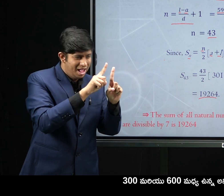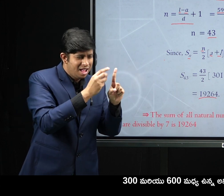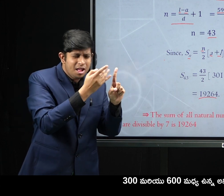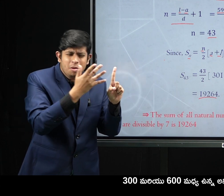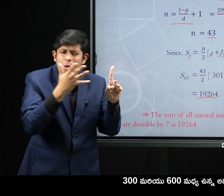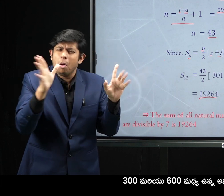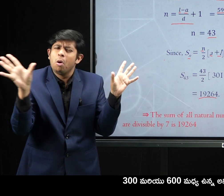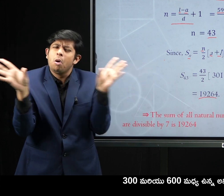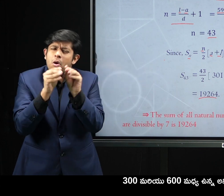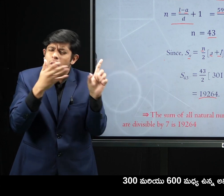19,264.